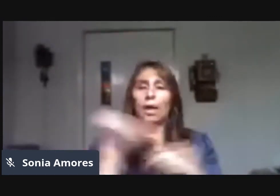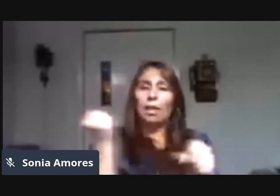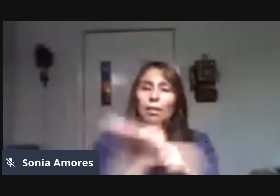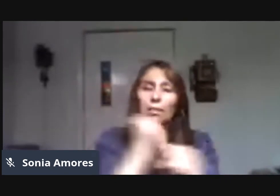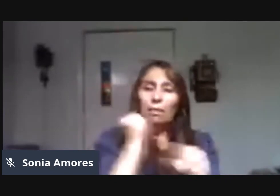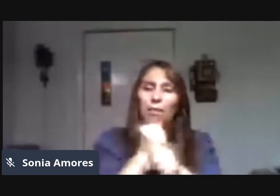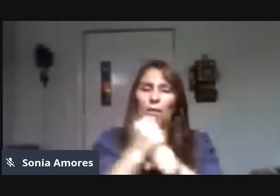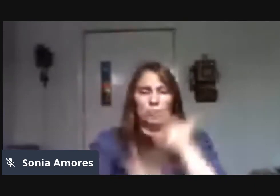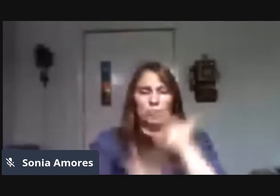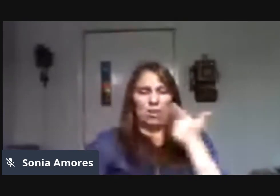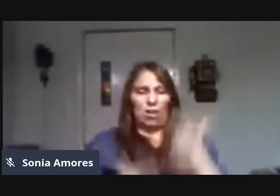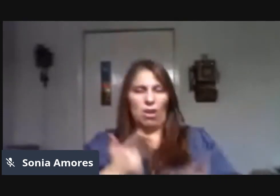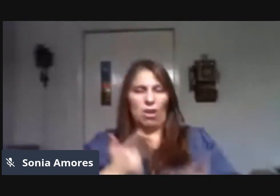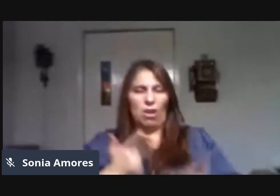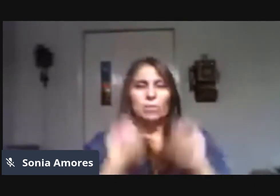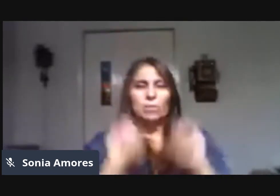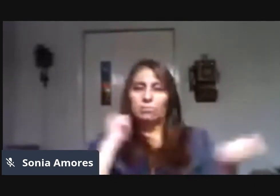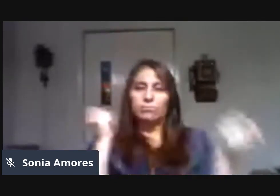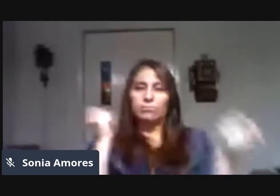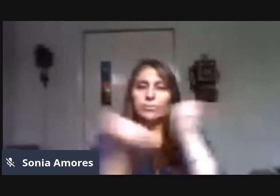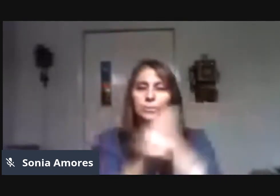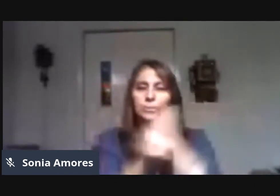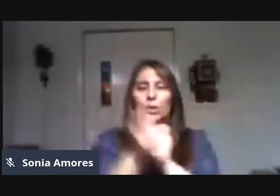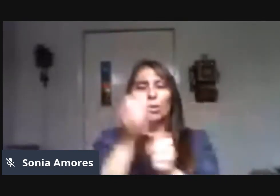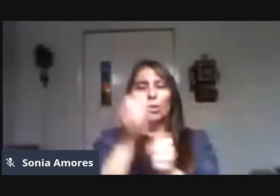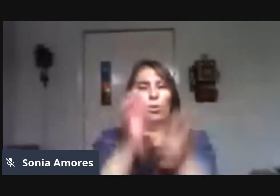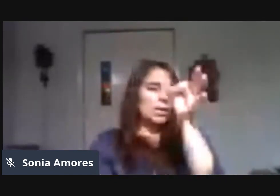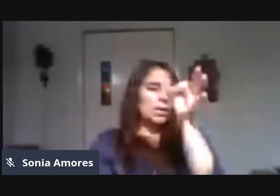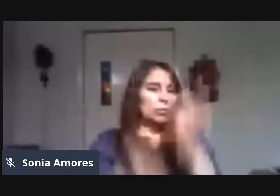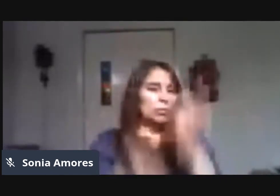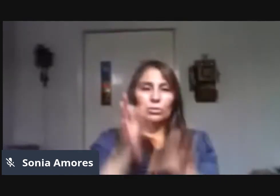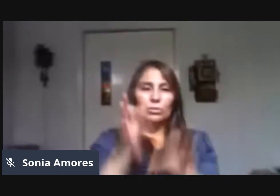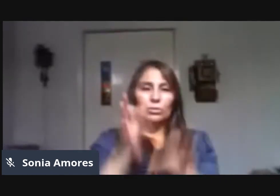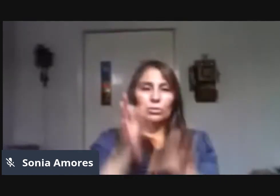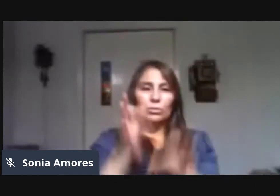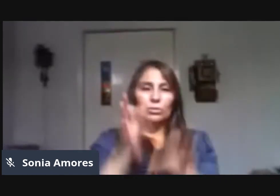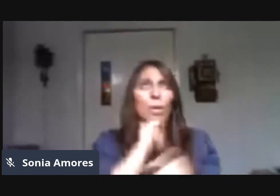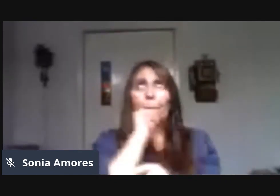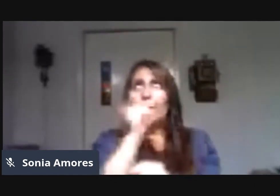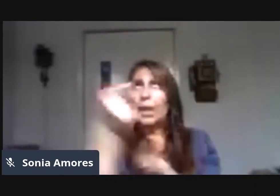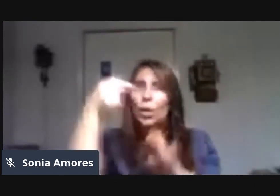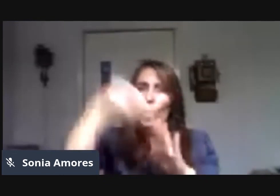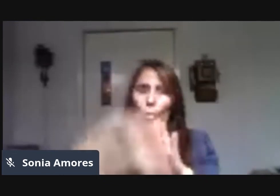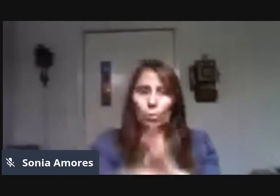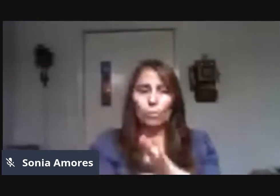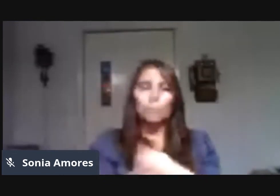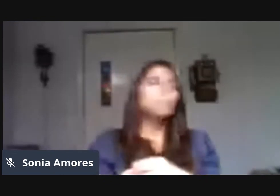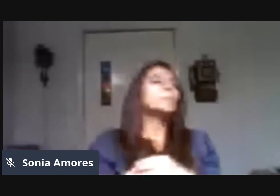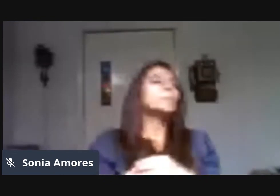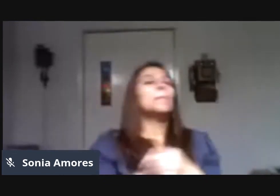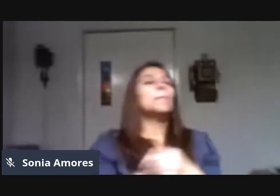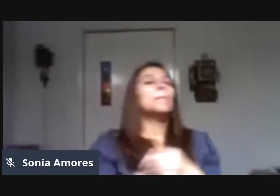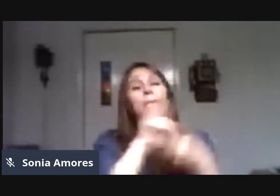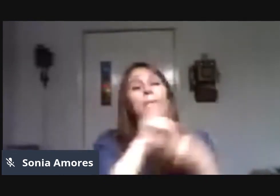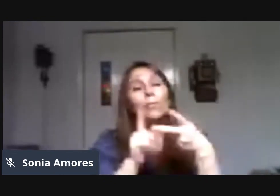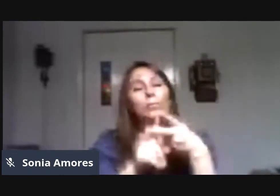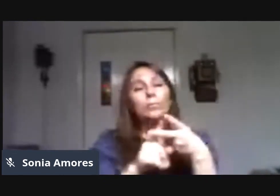por transformar estas condiciones de injusticia que se están profundizando. Un segundo elemento es que necesitamos